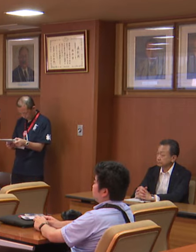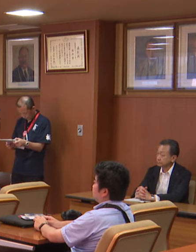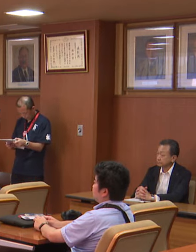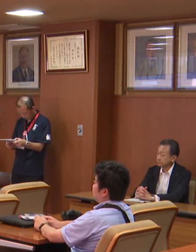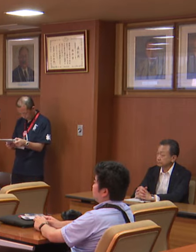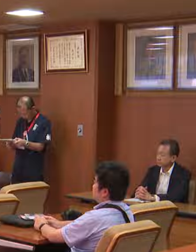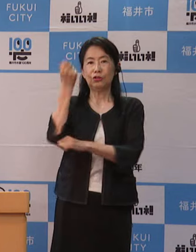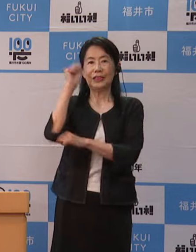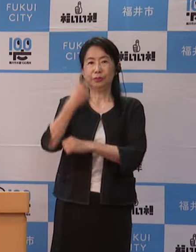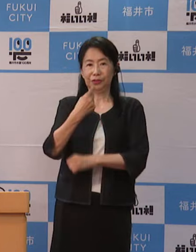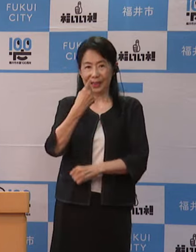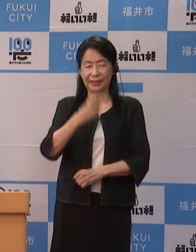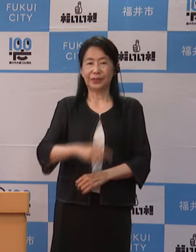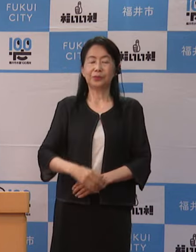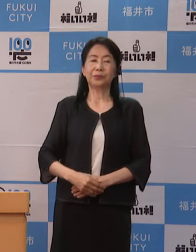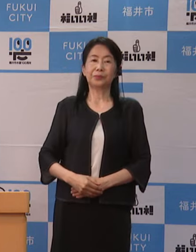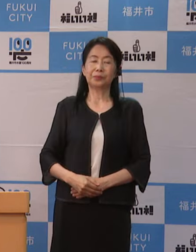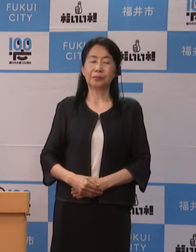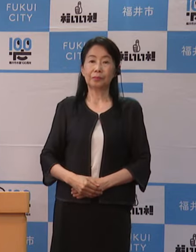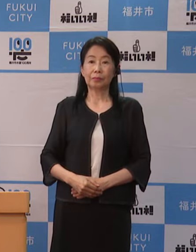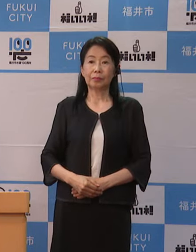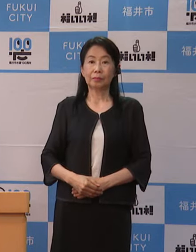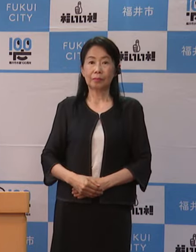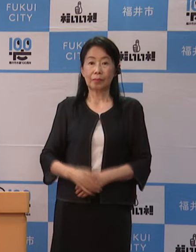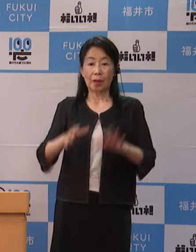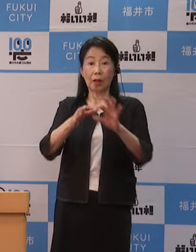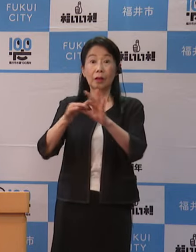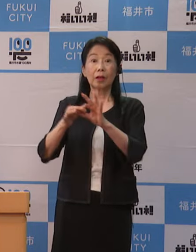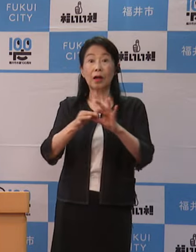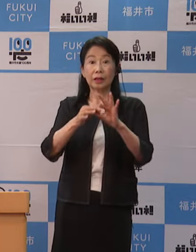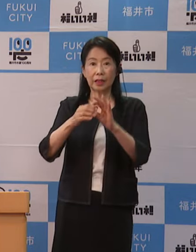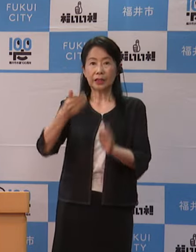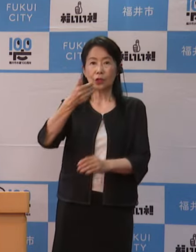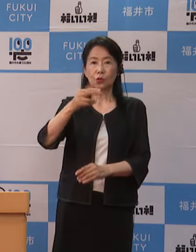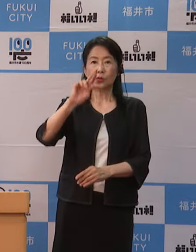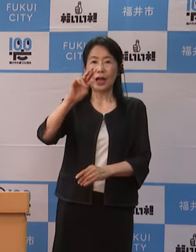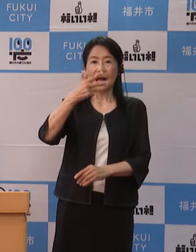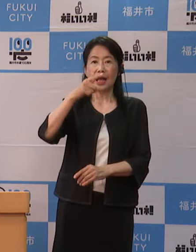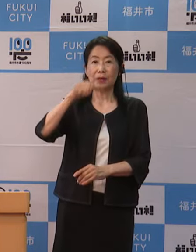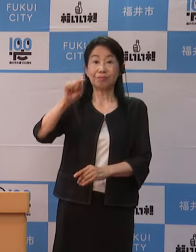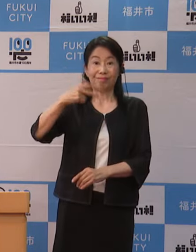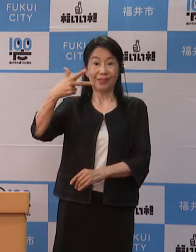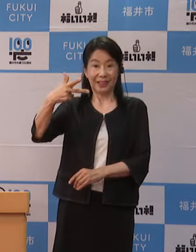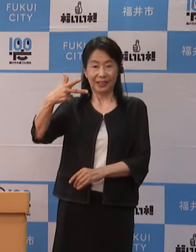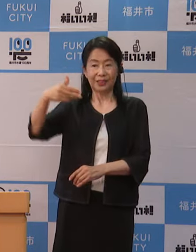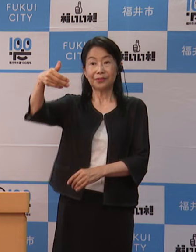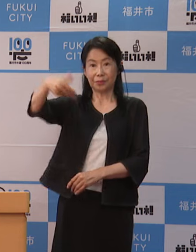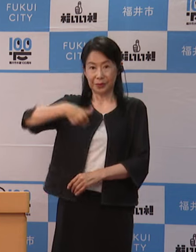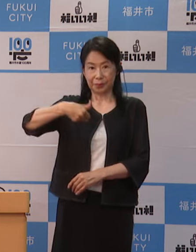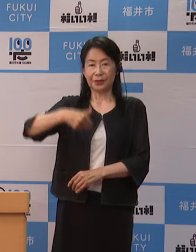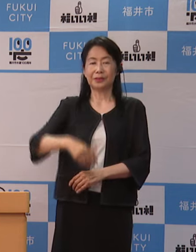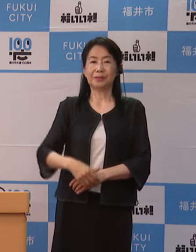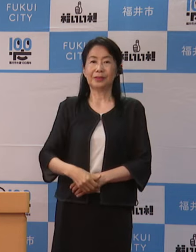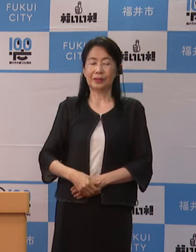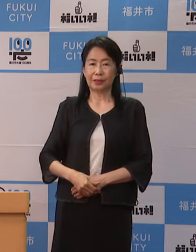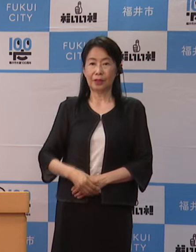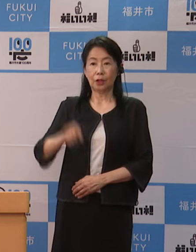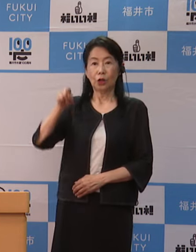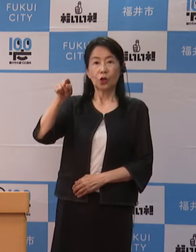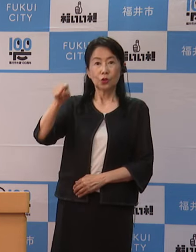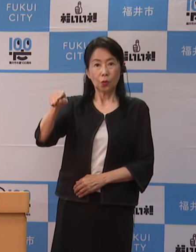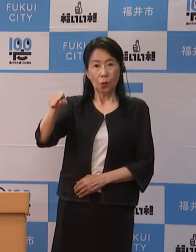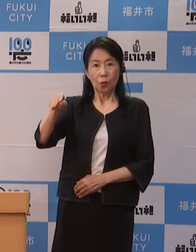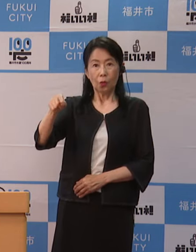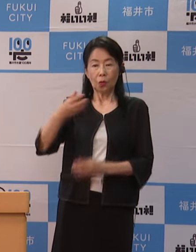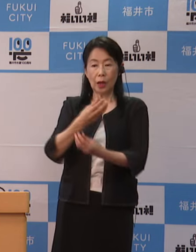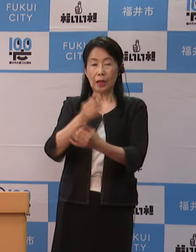読売新聞の川上と申します。関連してクラン市なんですけれども、クラン市の方は